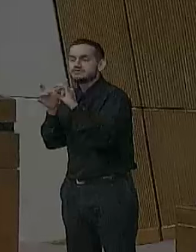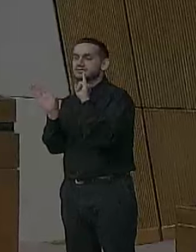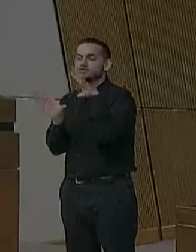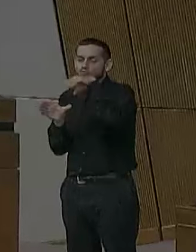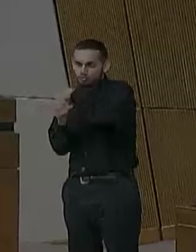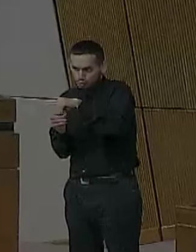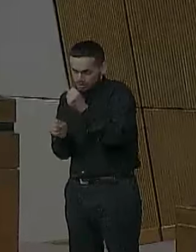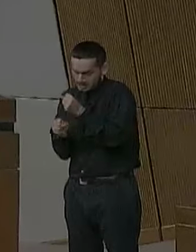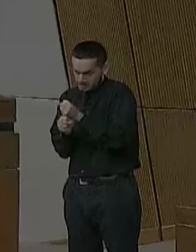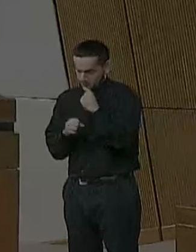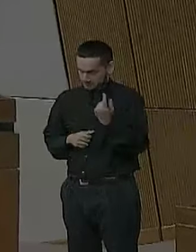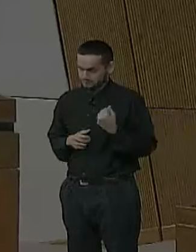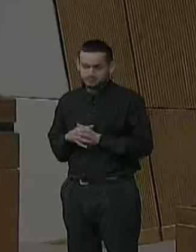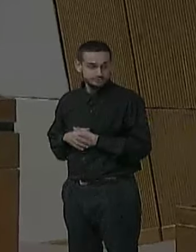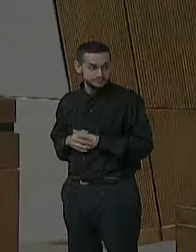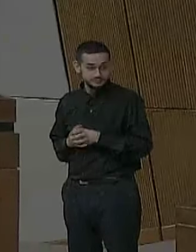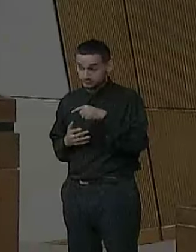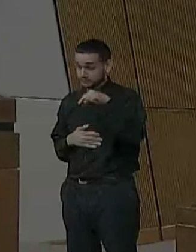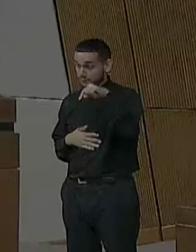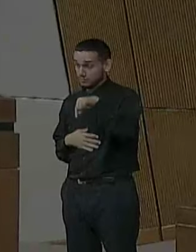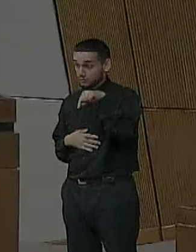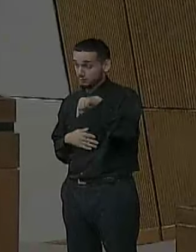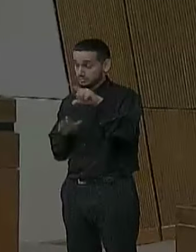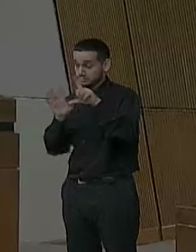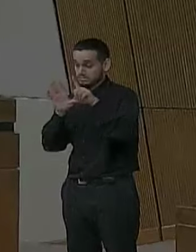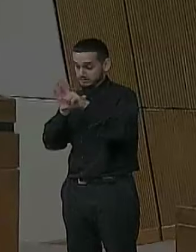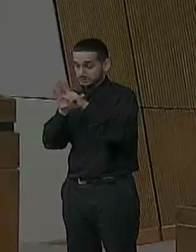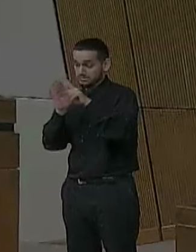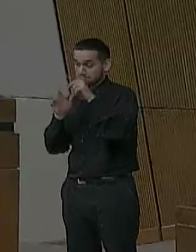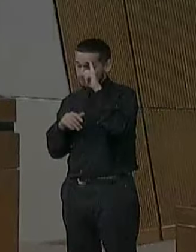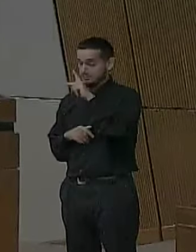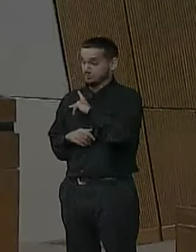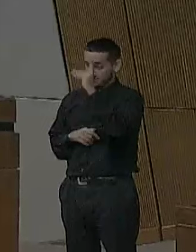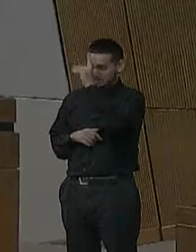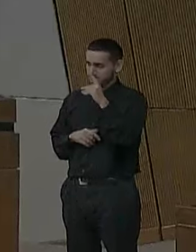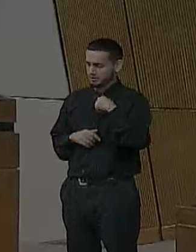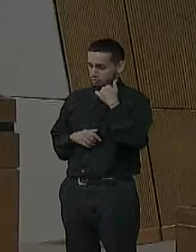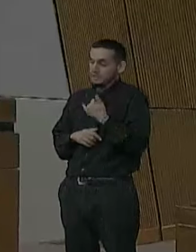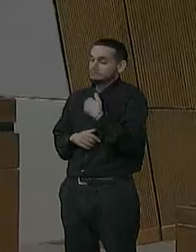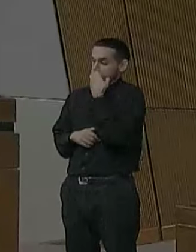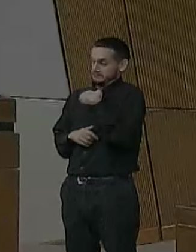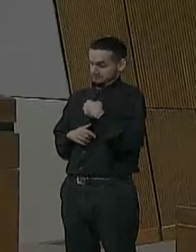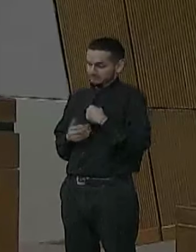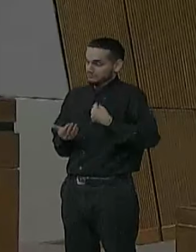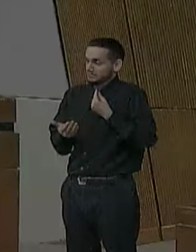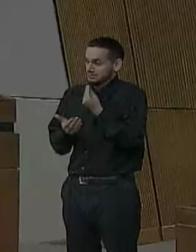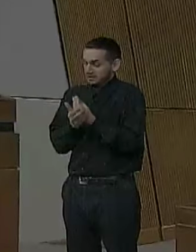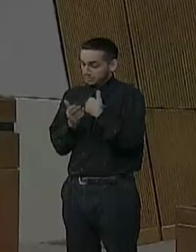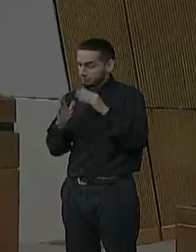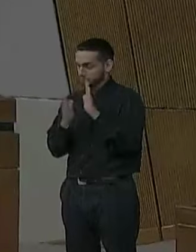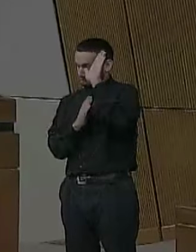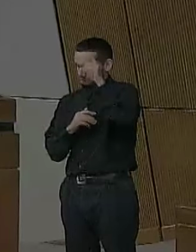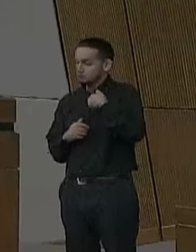laboral. Hoy, de inclusión laboral de personas con discapacidad, hoy tengo un poco el privilegio y el compromiso